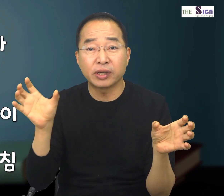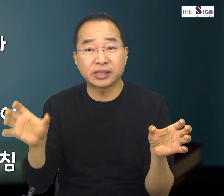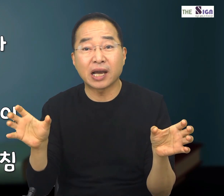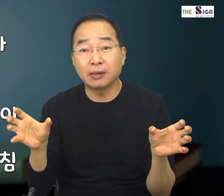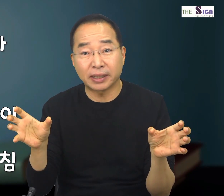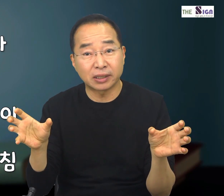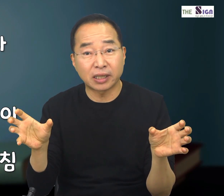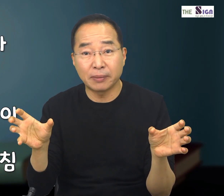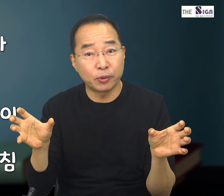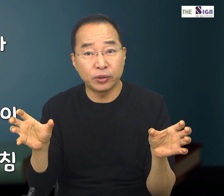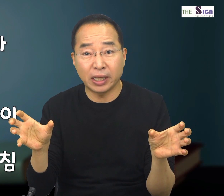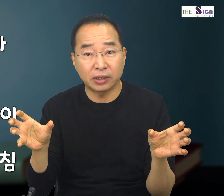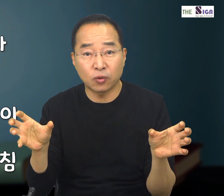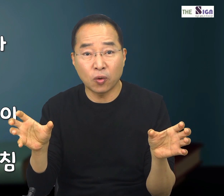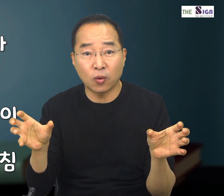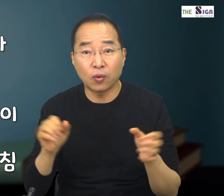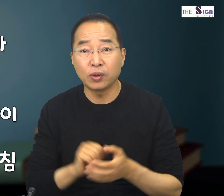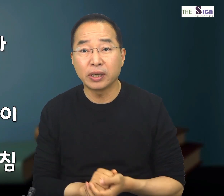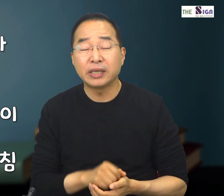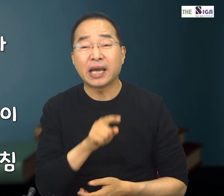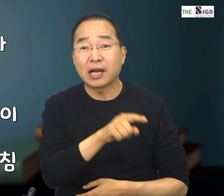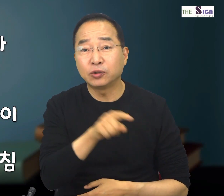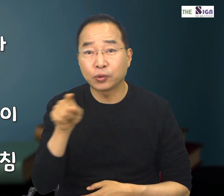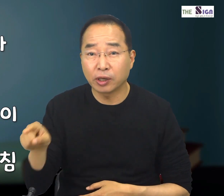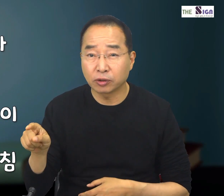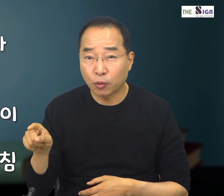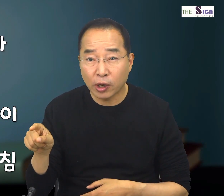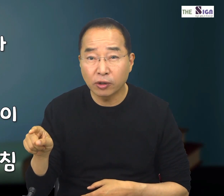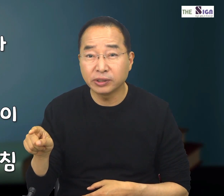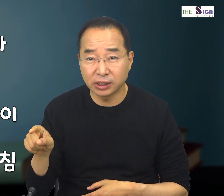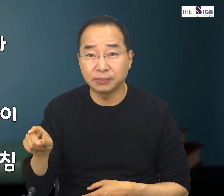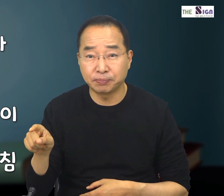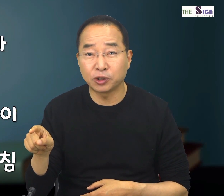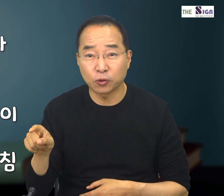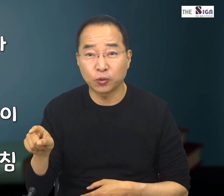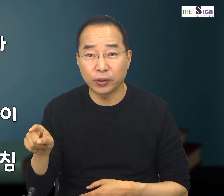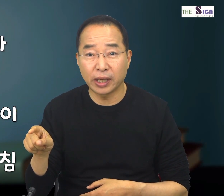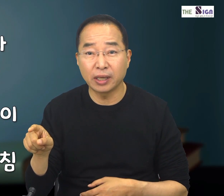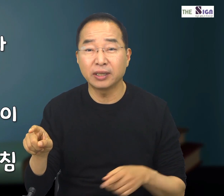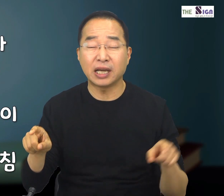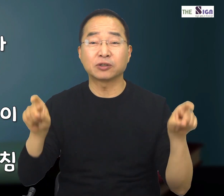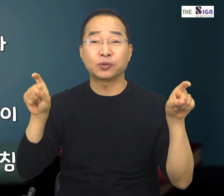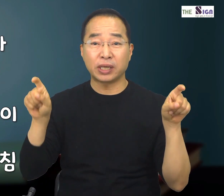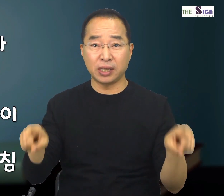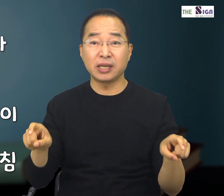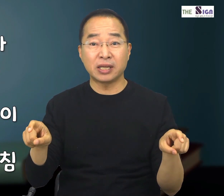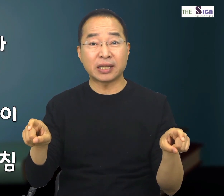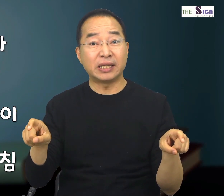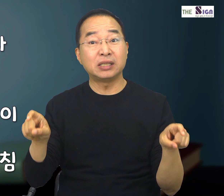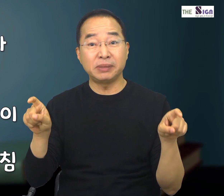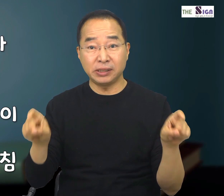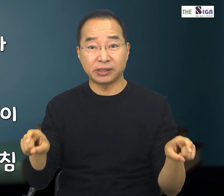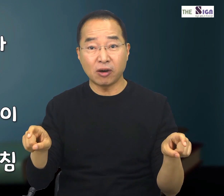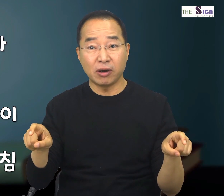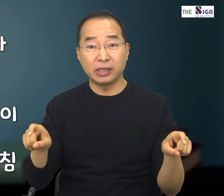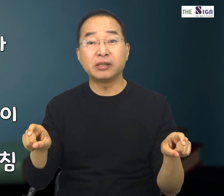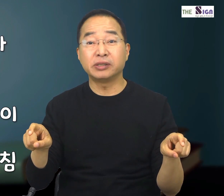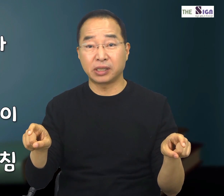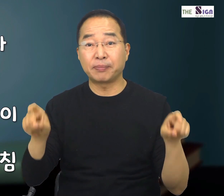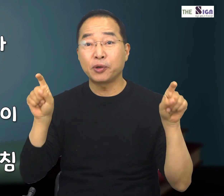장을 맡았다라는 표현이 아니고 양쪽에 어떤 회원급 정도의 양쪽에 다 이름이 있어. 이런 식의